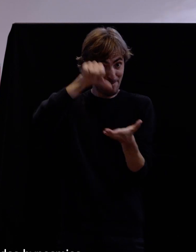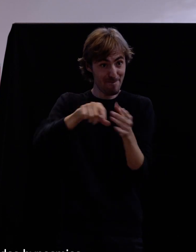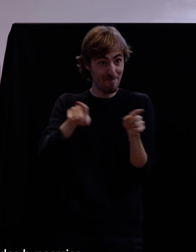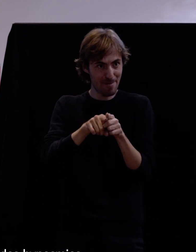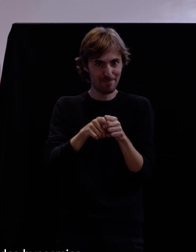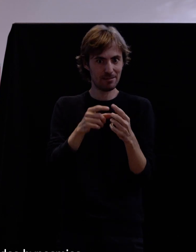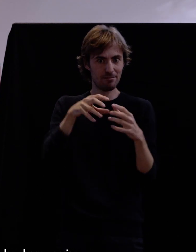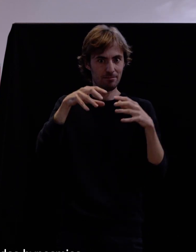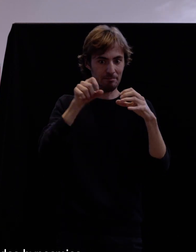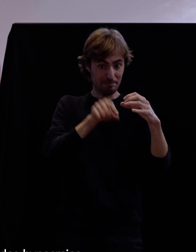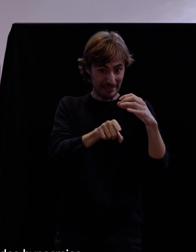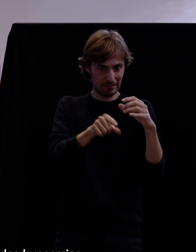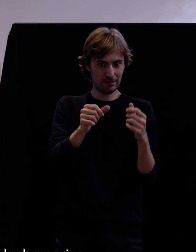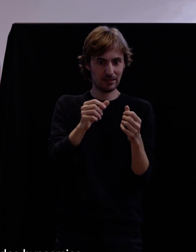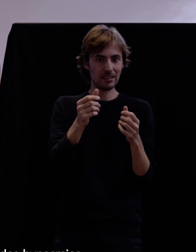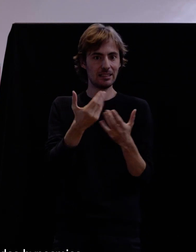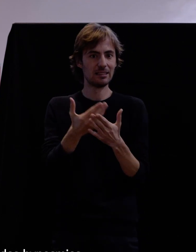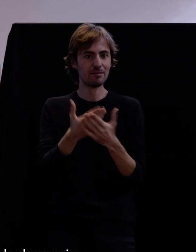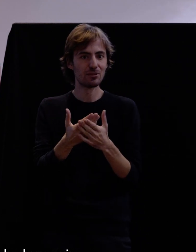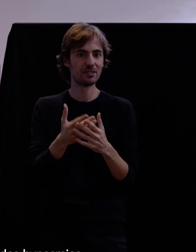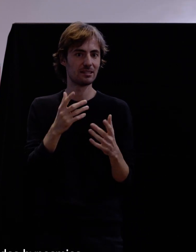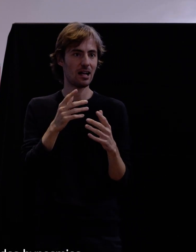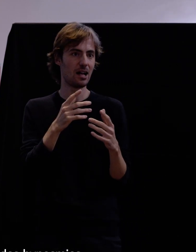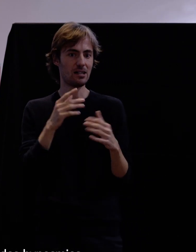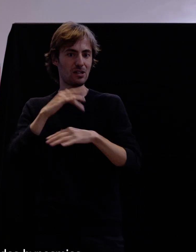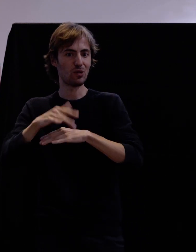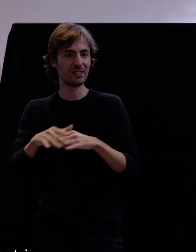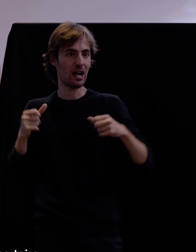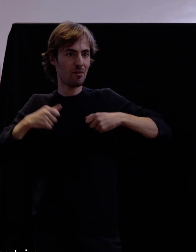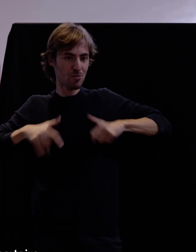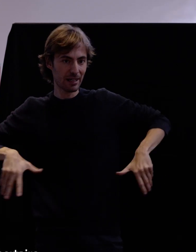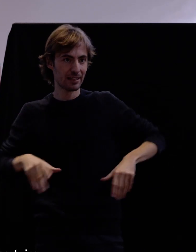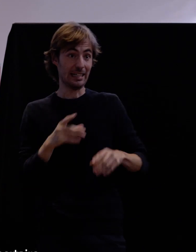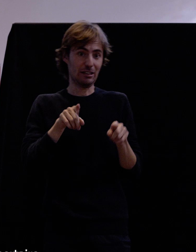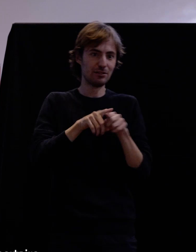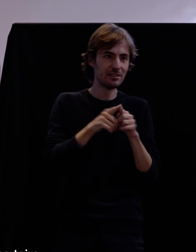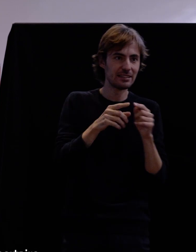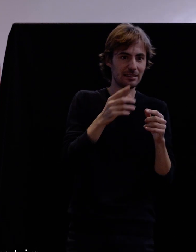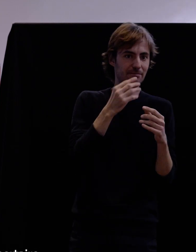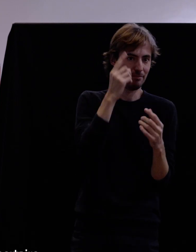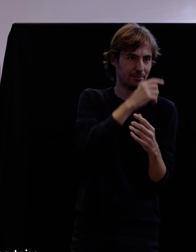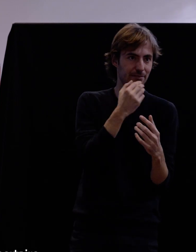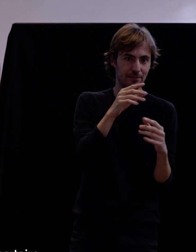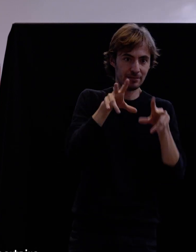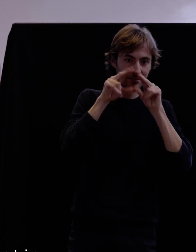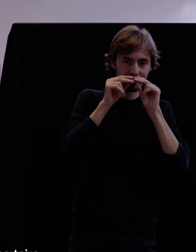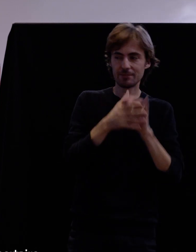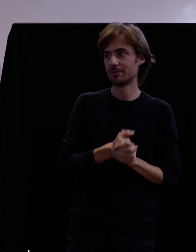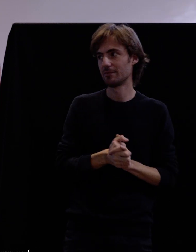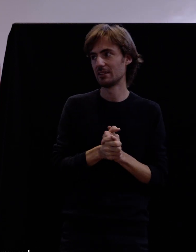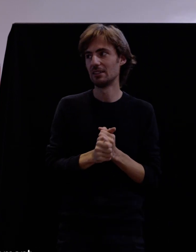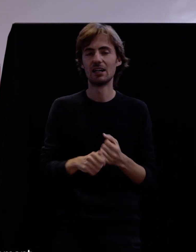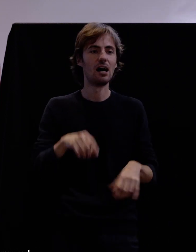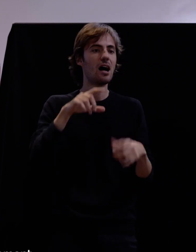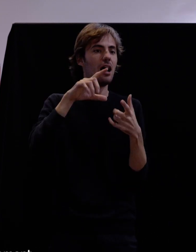aient à la fois des hyposmies ou des anosmies et le retard pubertaire. Le retard pubertaire, il est lié à une anomalie hormonale